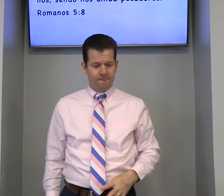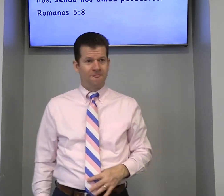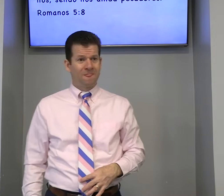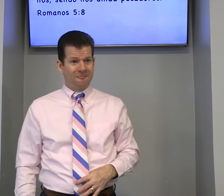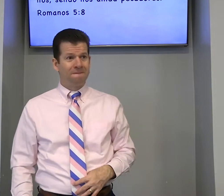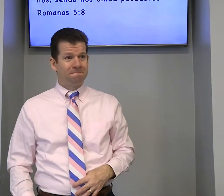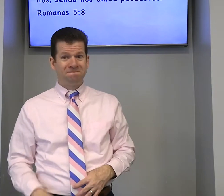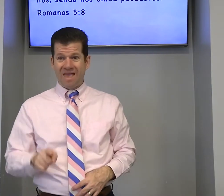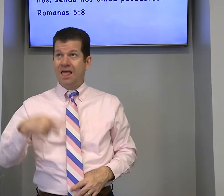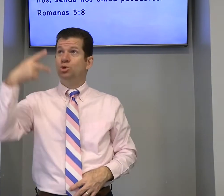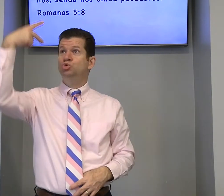por nós.